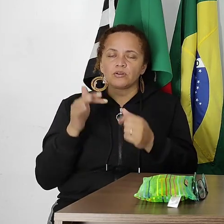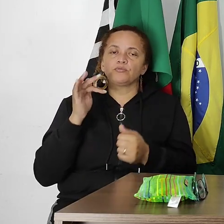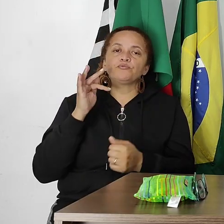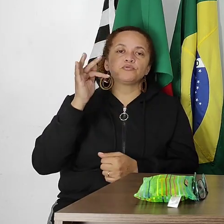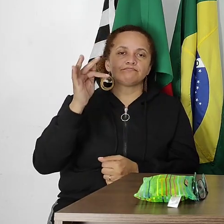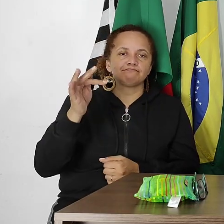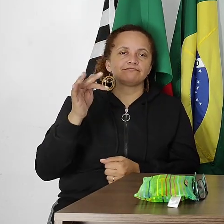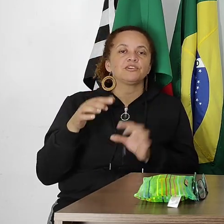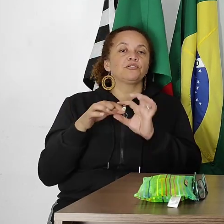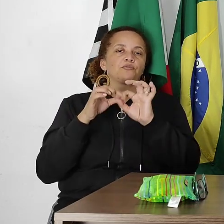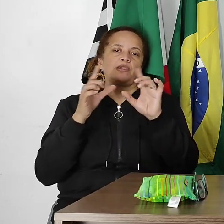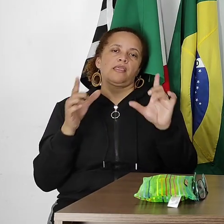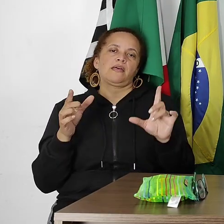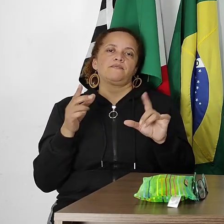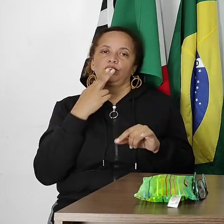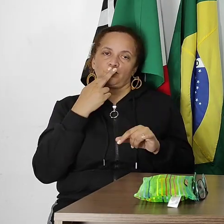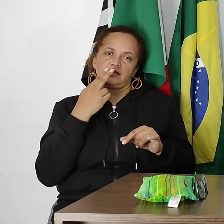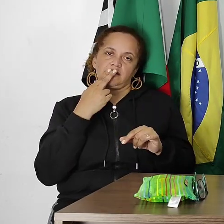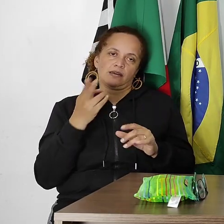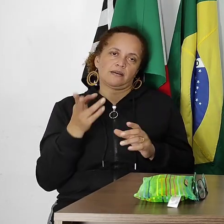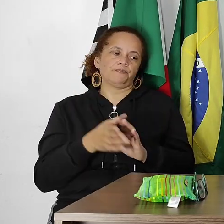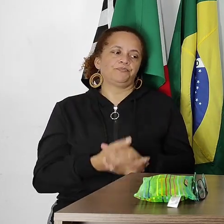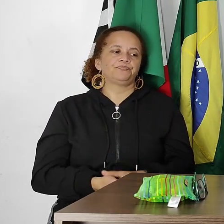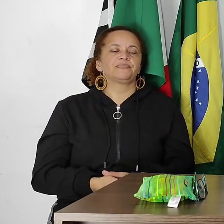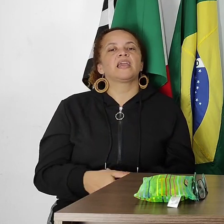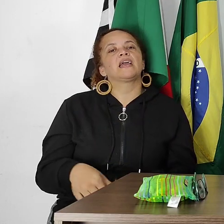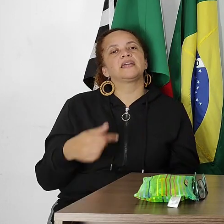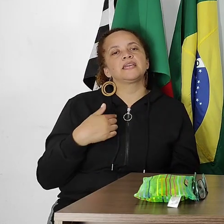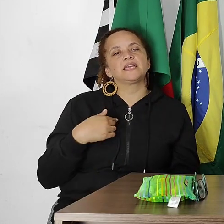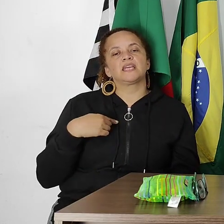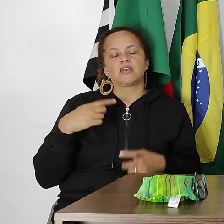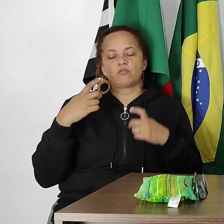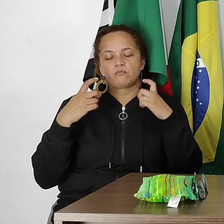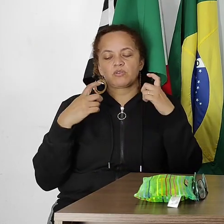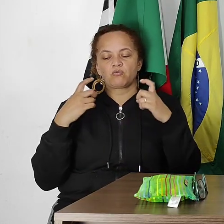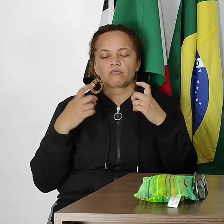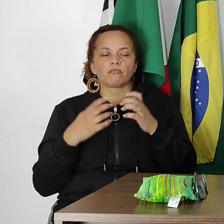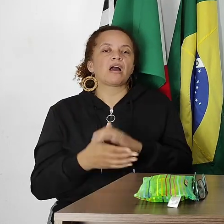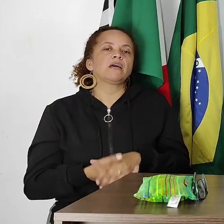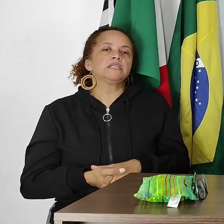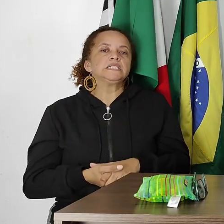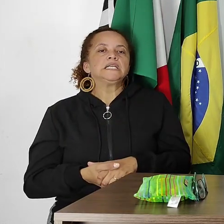às vezes meio preocupada, assim, porque eu chegava com cheiro de cigarro, porque eu chegava bem na hora do